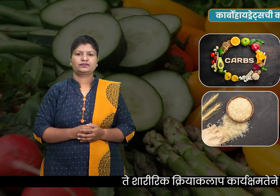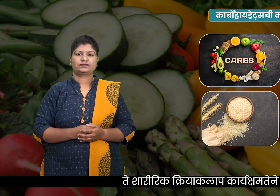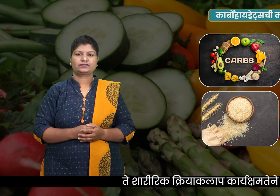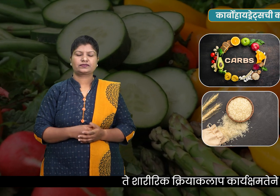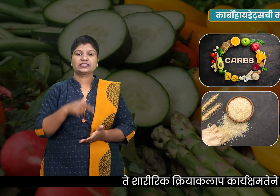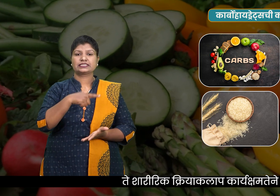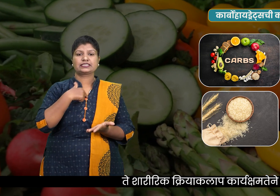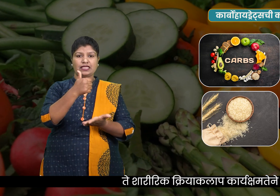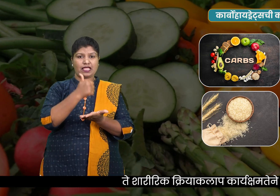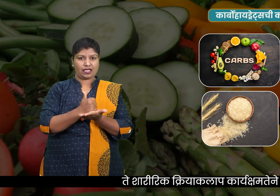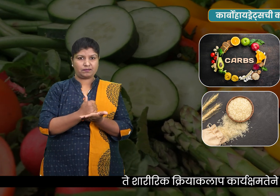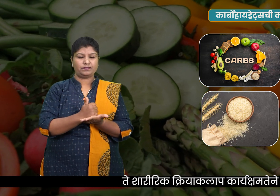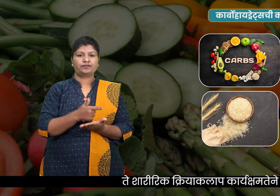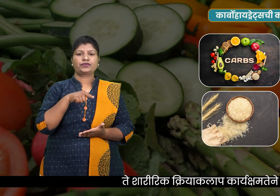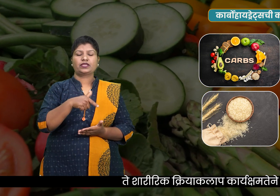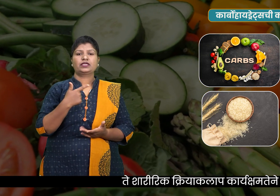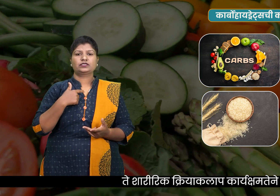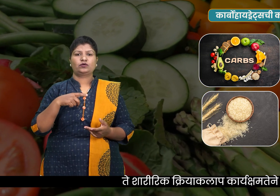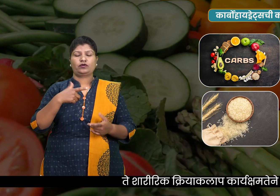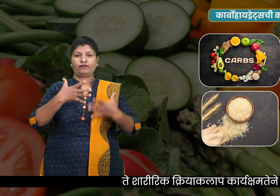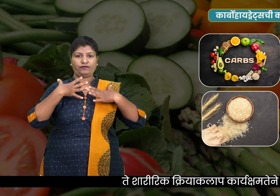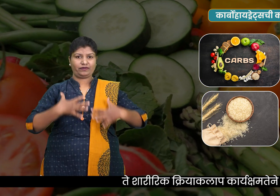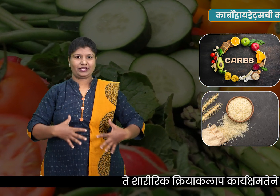ते शारीरिक क्रियाकलाप कार्यक्षमतेने